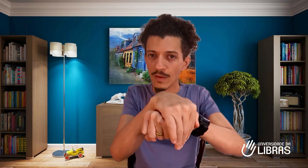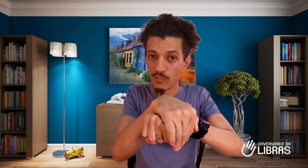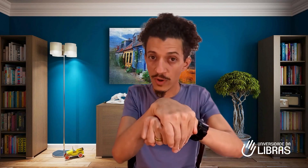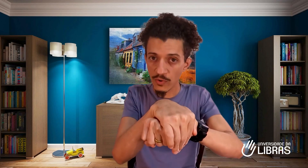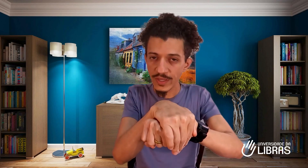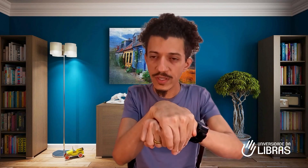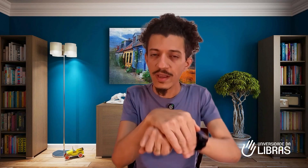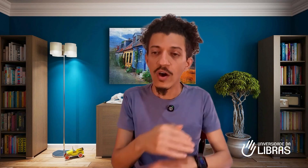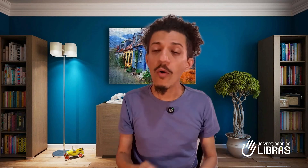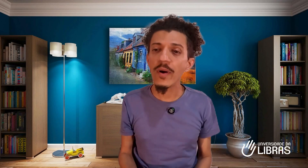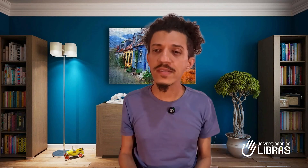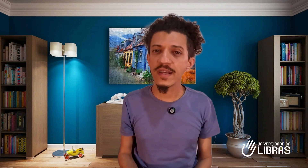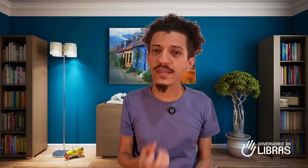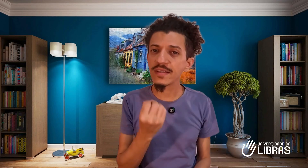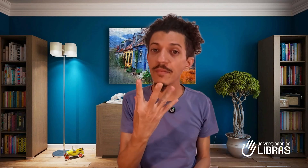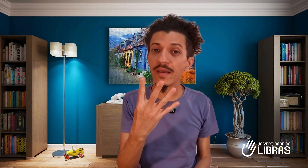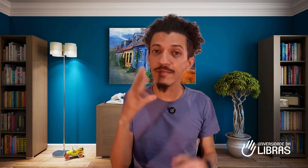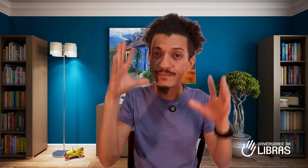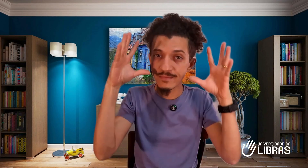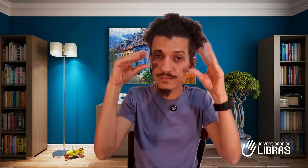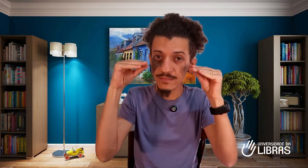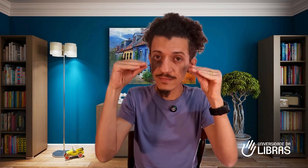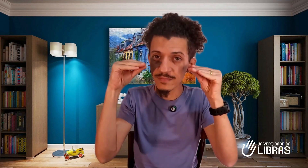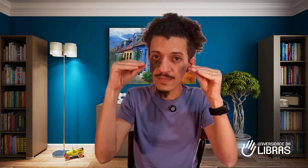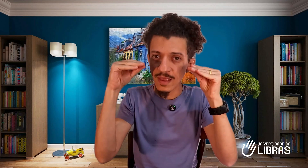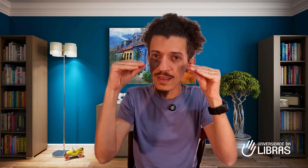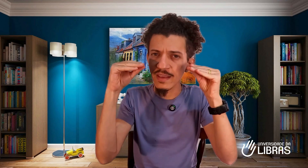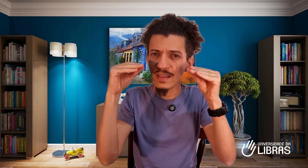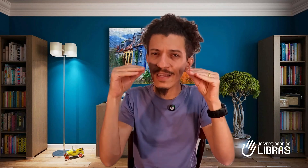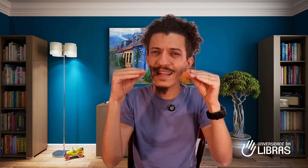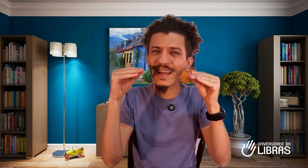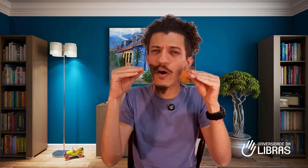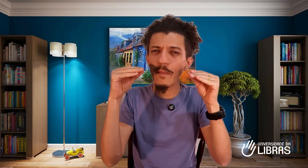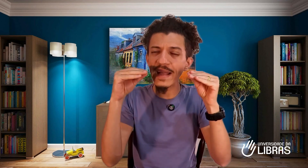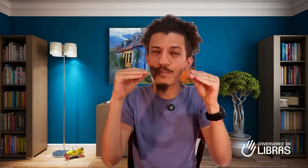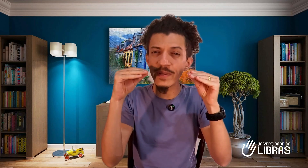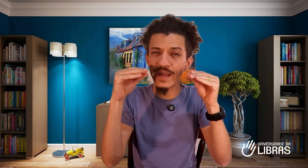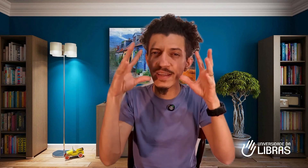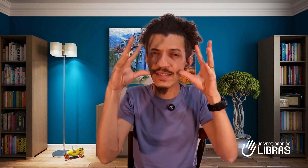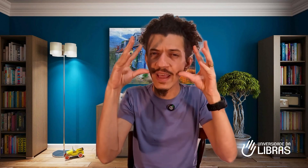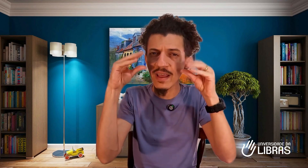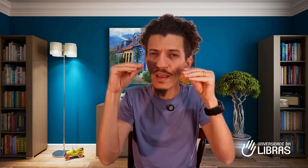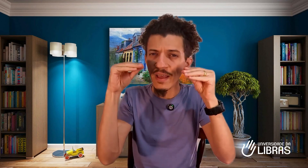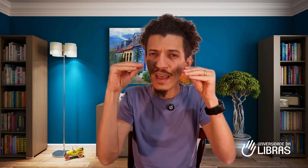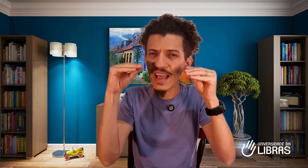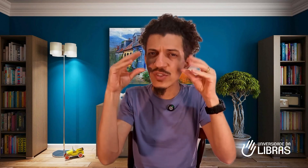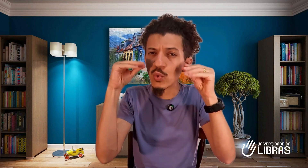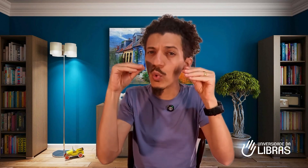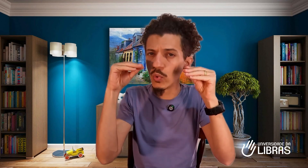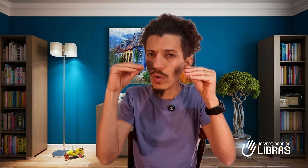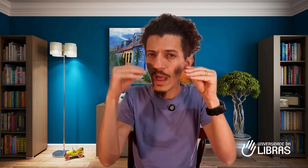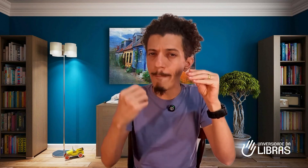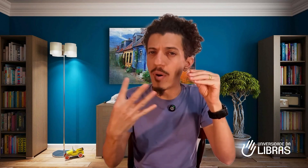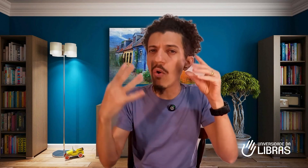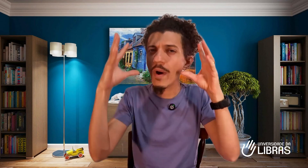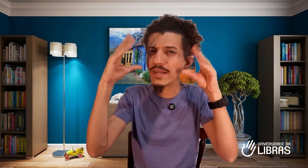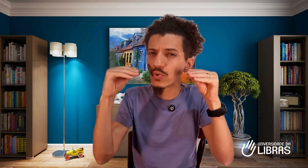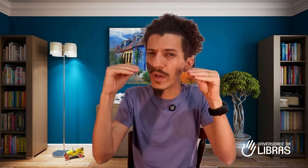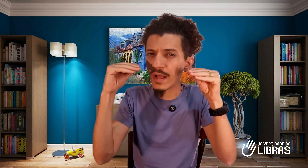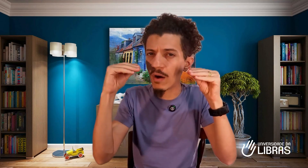Boa noite. Ou pode ser assim também, que literalmente poderia ser escuro. É boa escuridão,